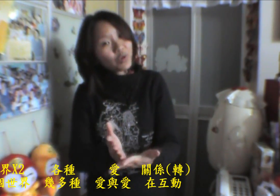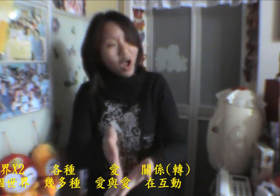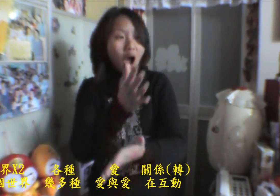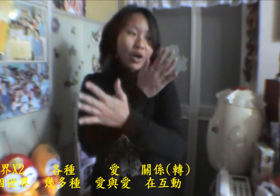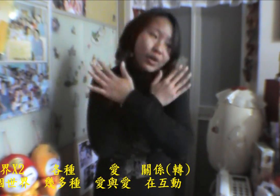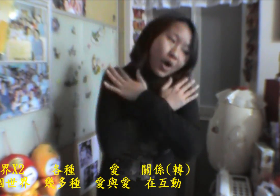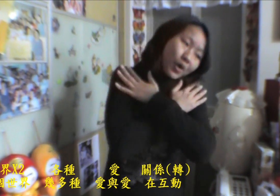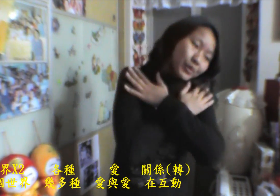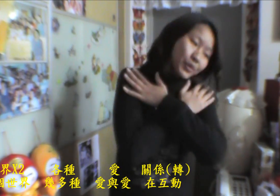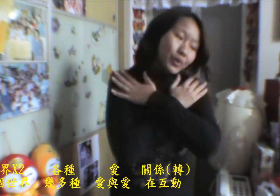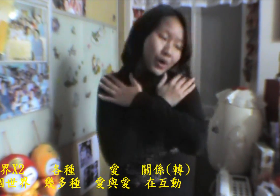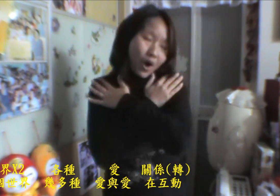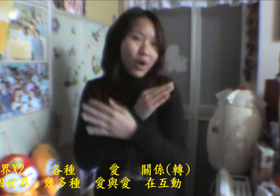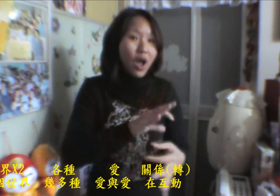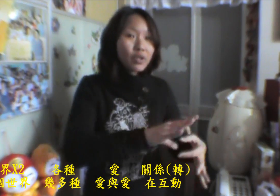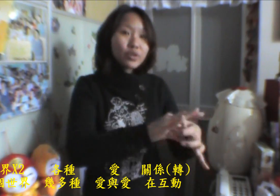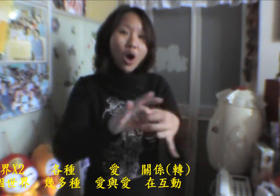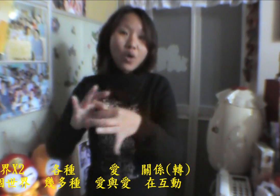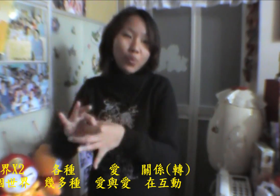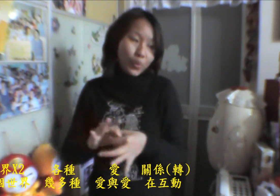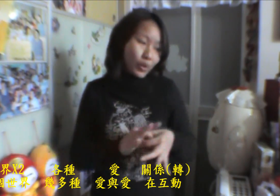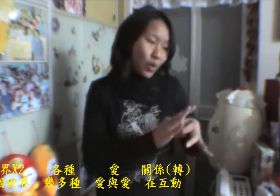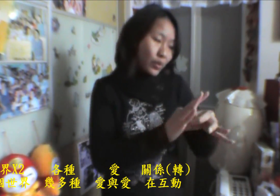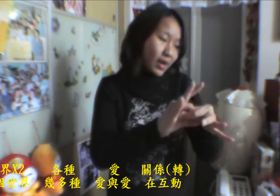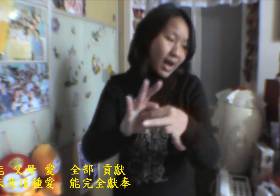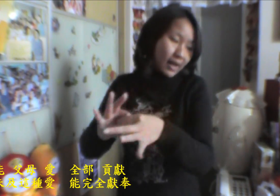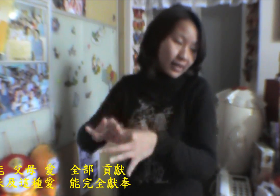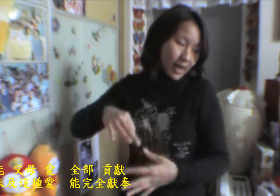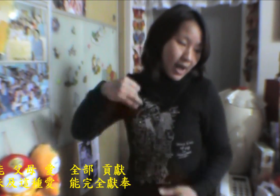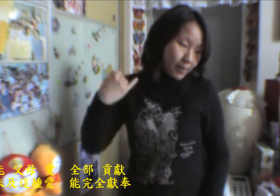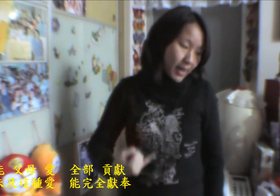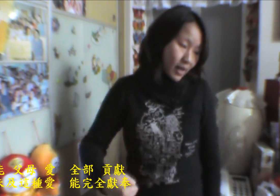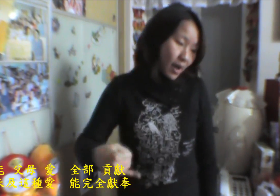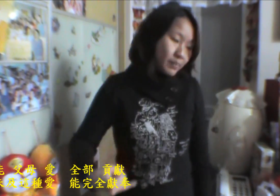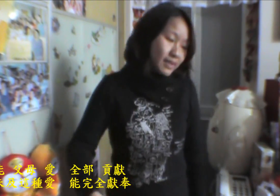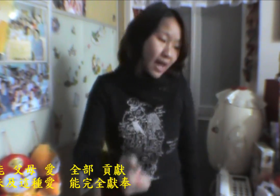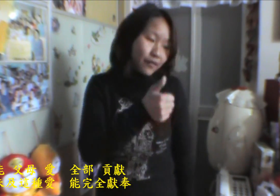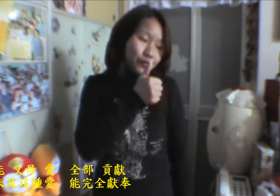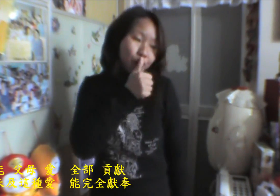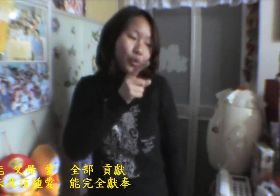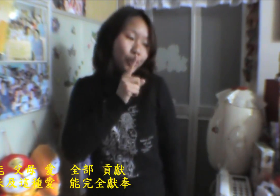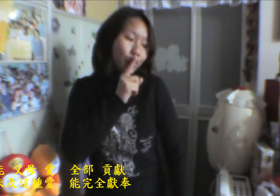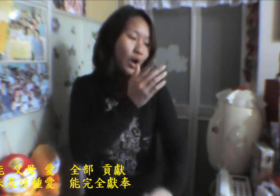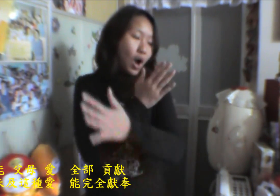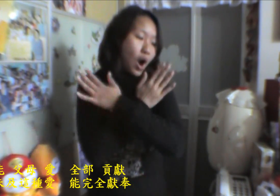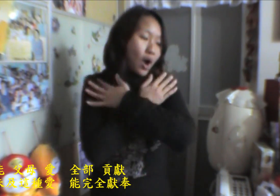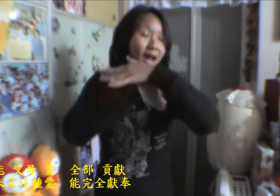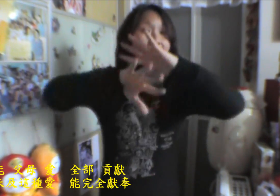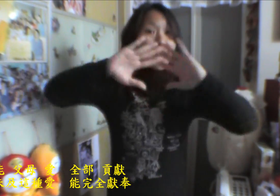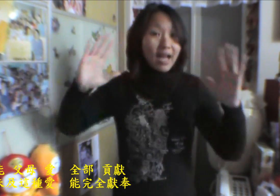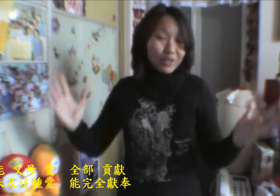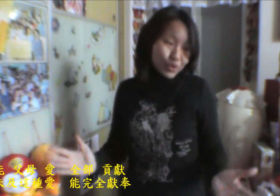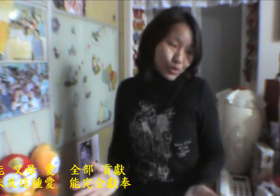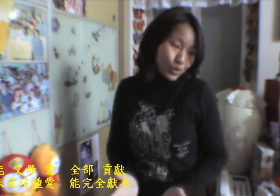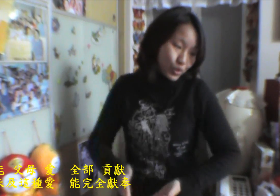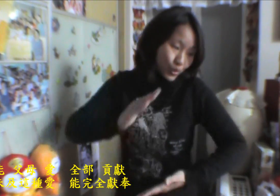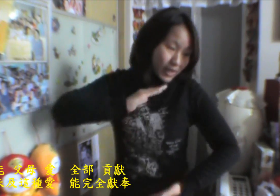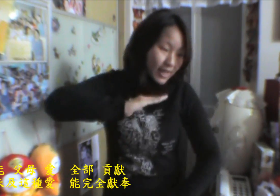種愛與愛在互動，也未及這種愛能完全